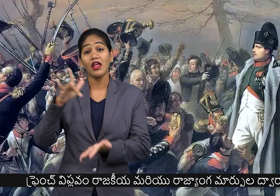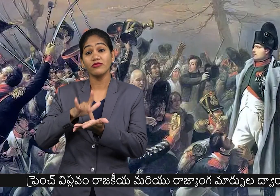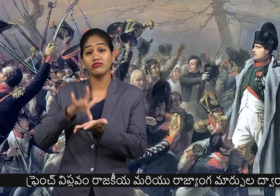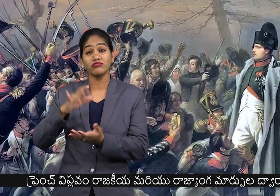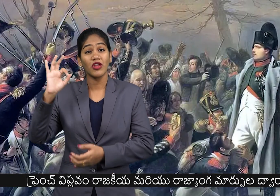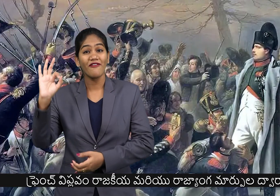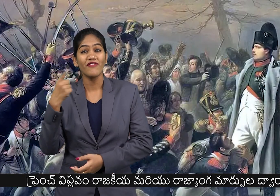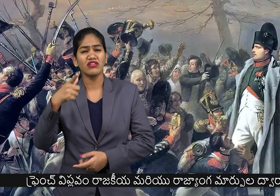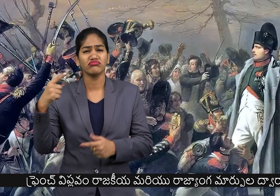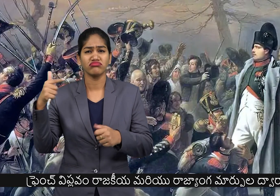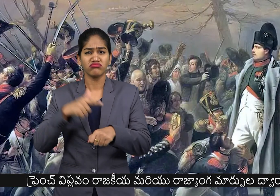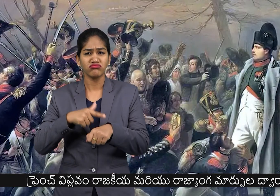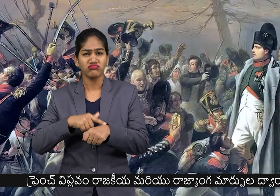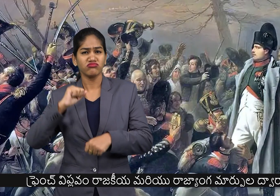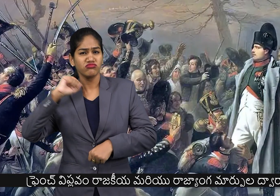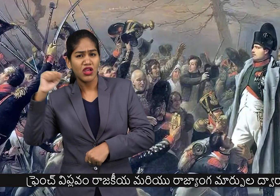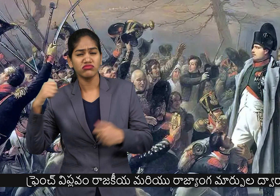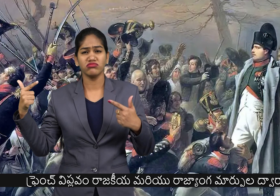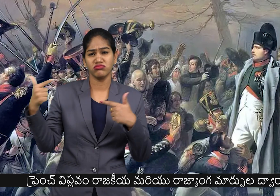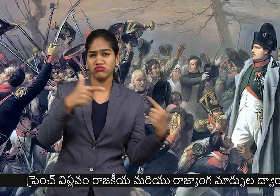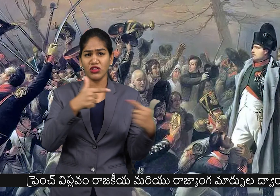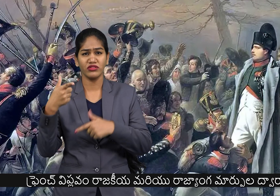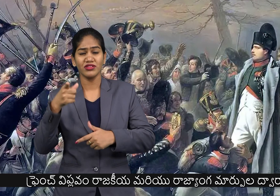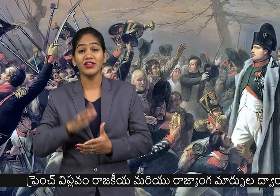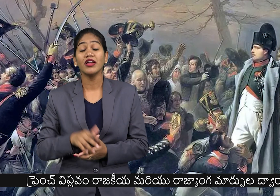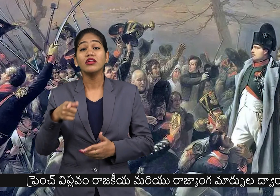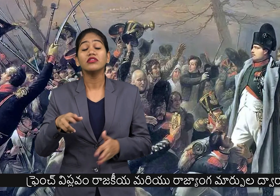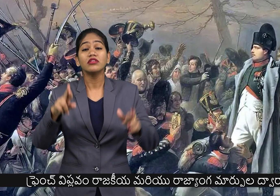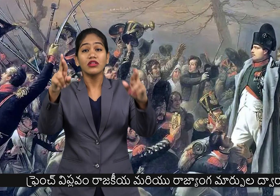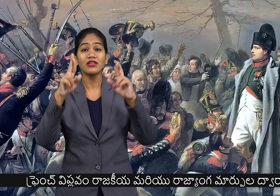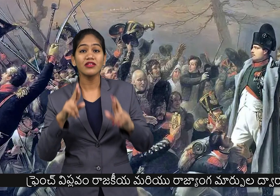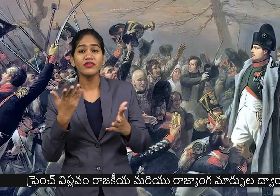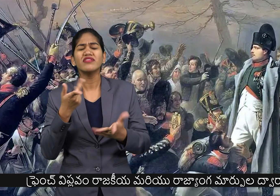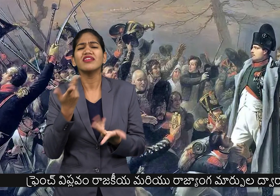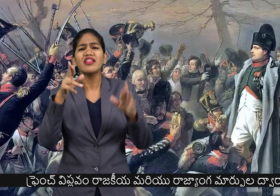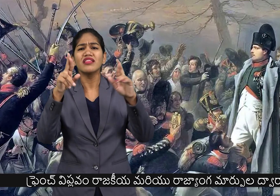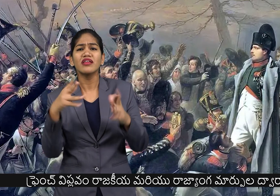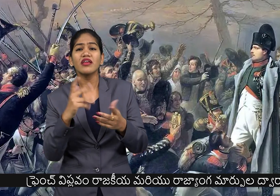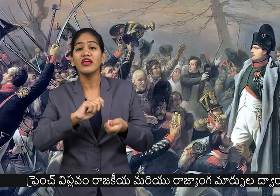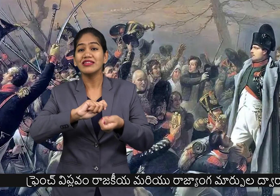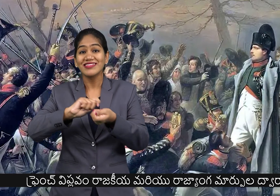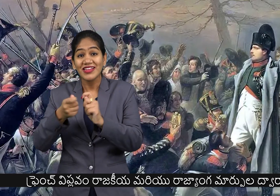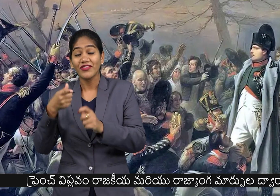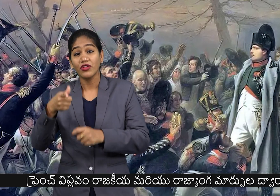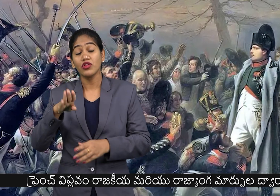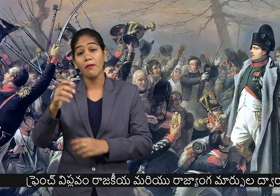ఫ్రెంచ్ విప్లవం రాజకీయ మరియు రాజ్యాంగ మార్పుల ద్వారా రాచరికం నుండి